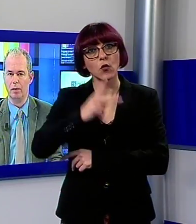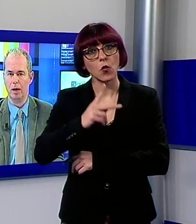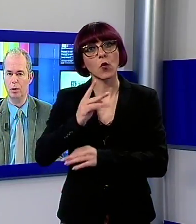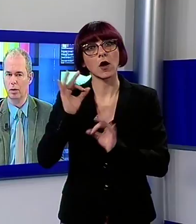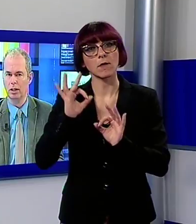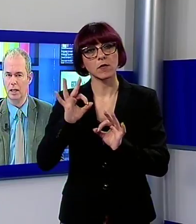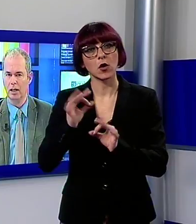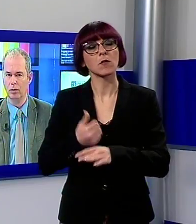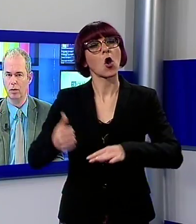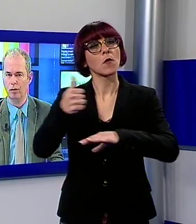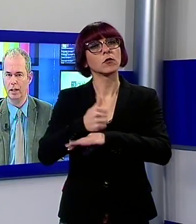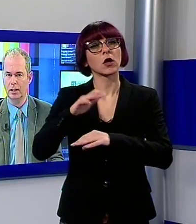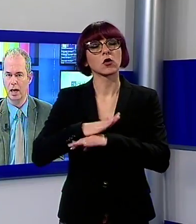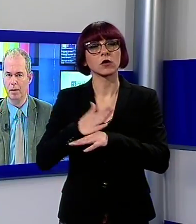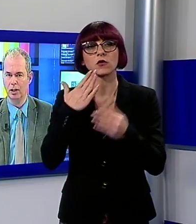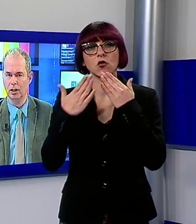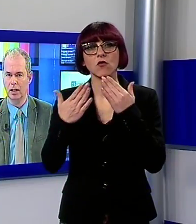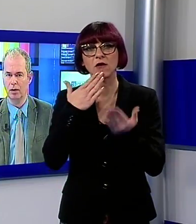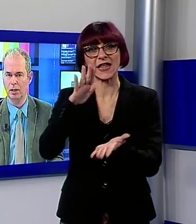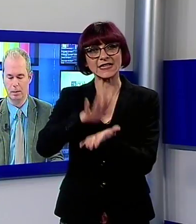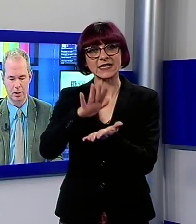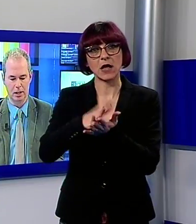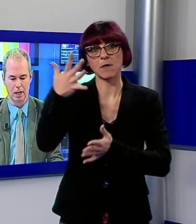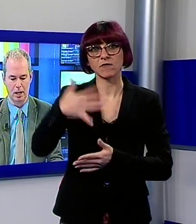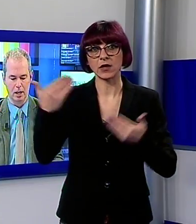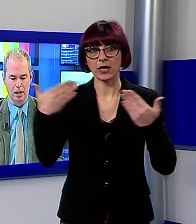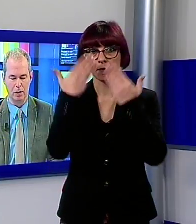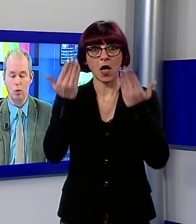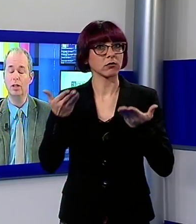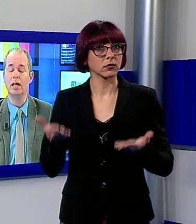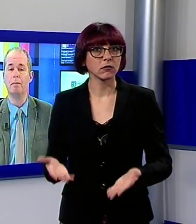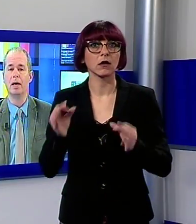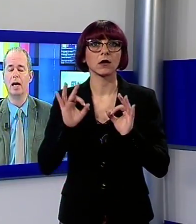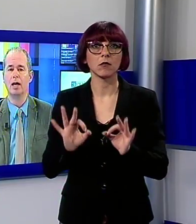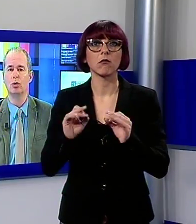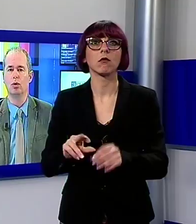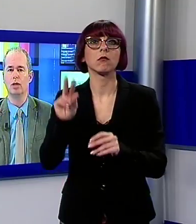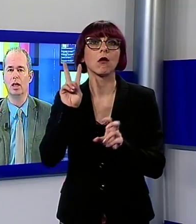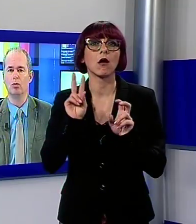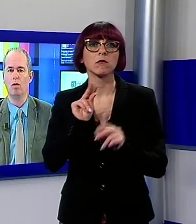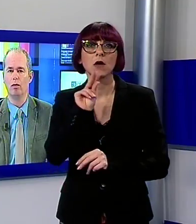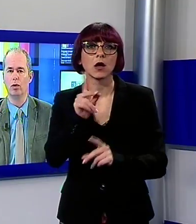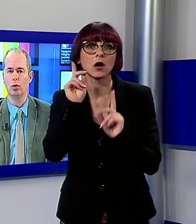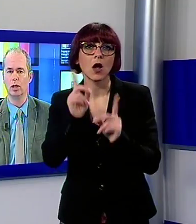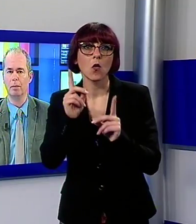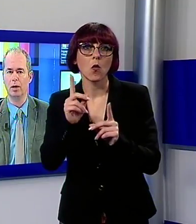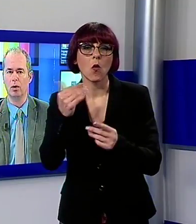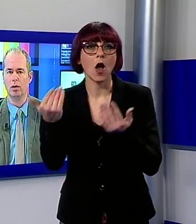è protagonista anche di una conferenza stampa che c'è stata questa mattina e in cui si è parlato del nuovo volto delle parrocchie